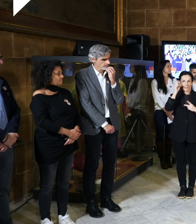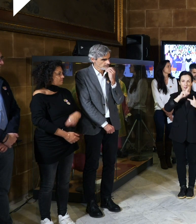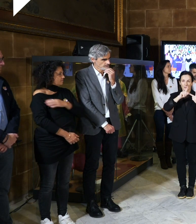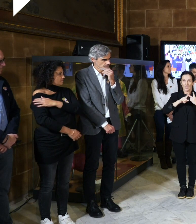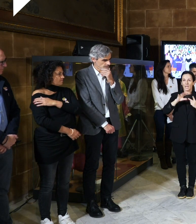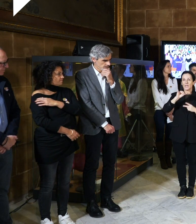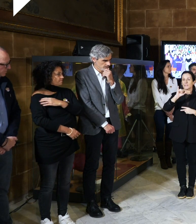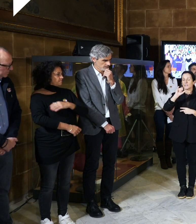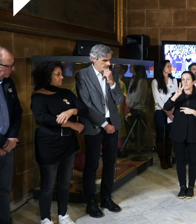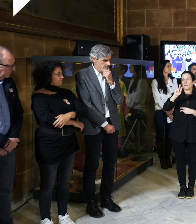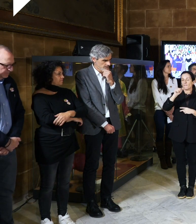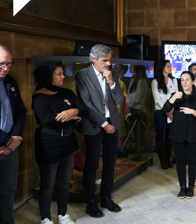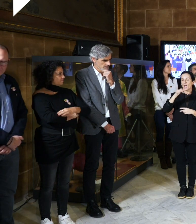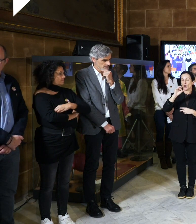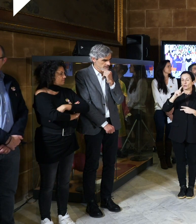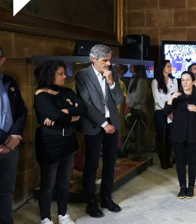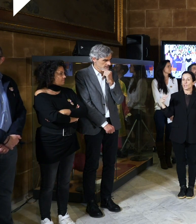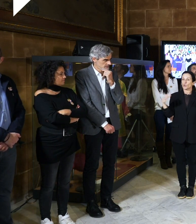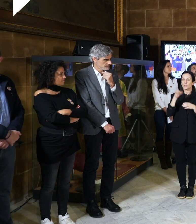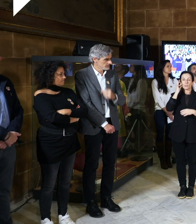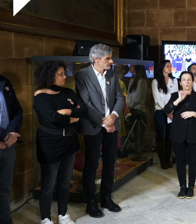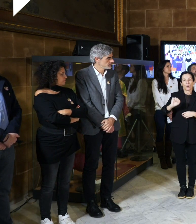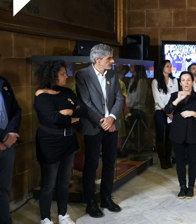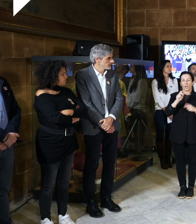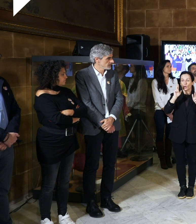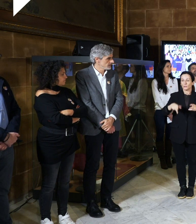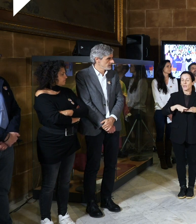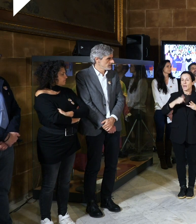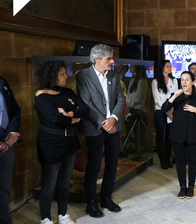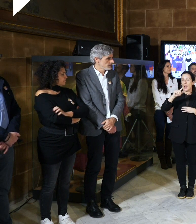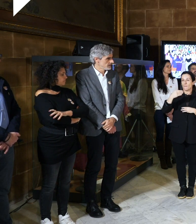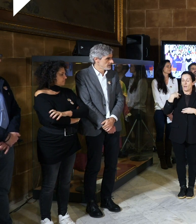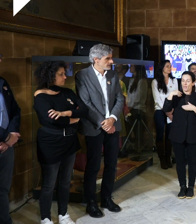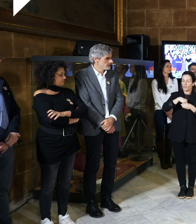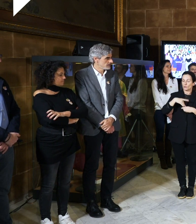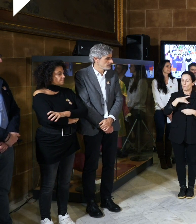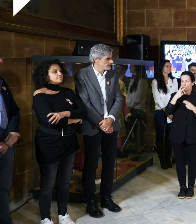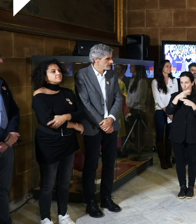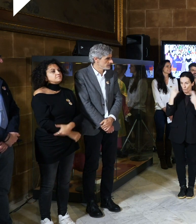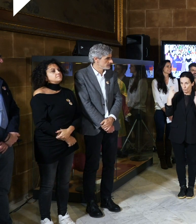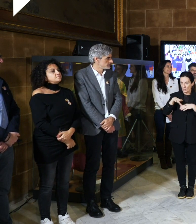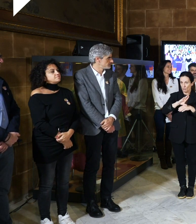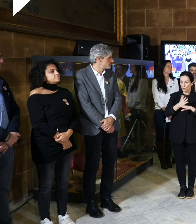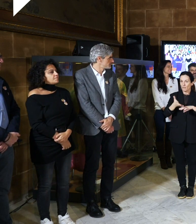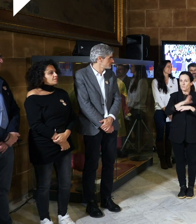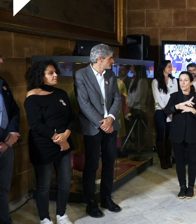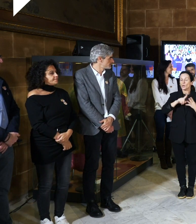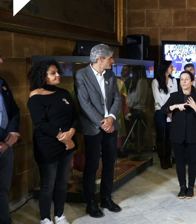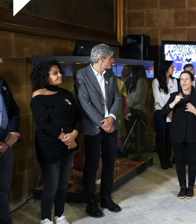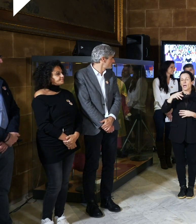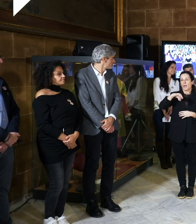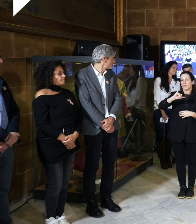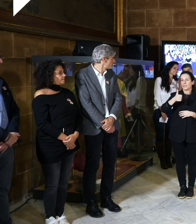Contreras, del col·lectiu de les Kellys; Alba Cuenca, funcionària del Departament de Funció Pública del Consell de Mallorca; Aina